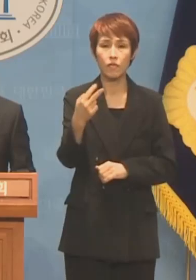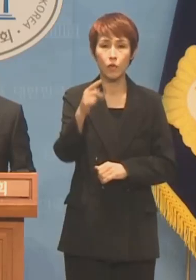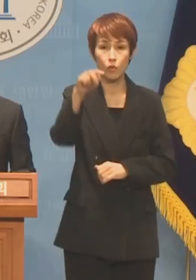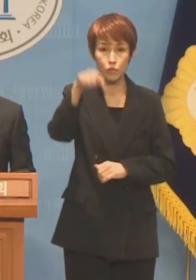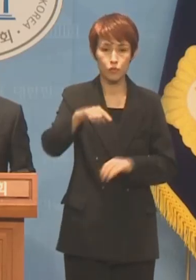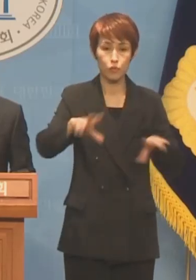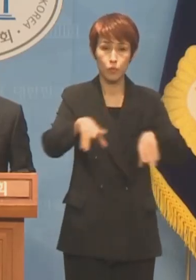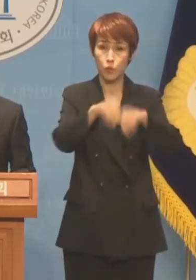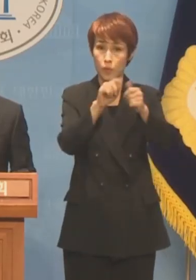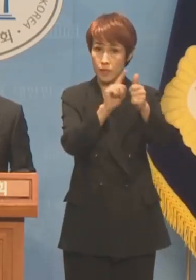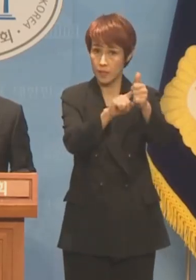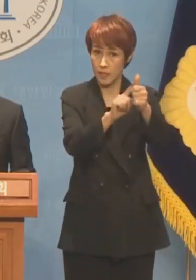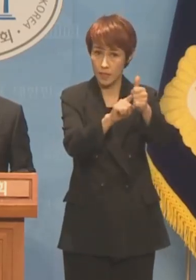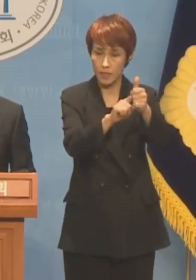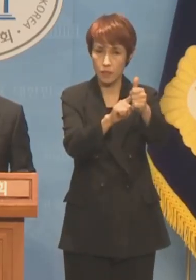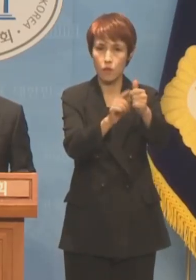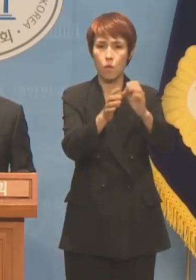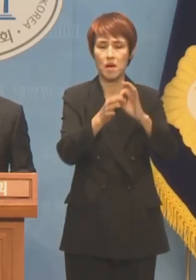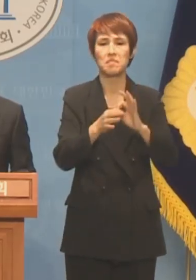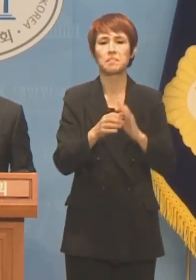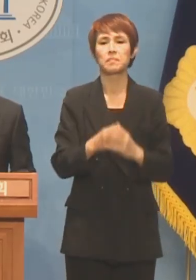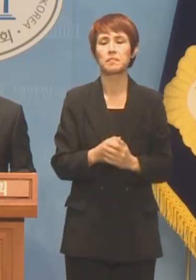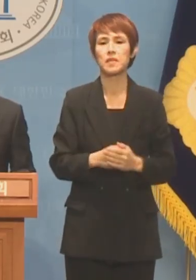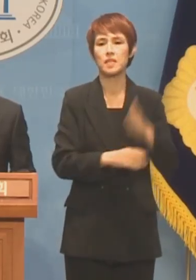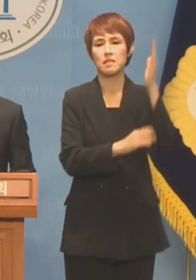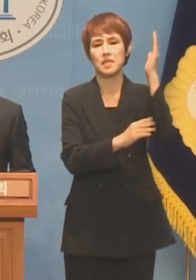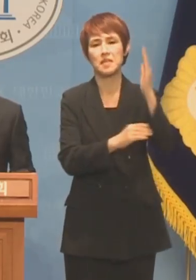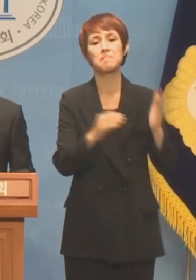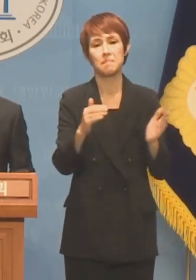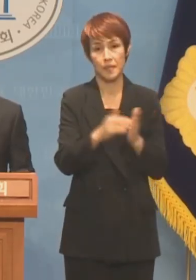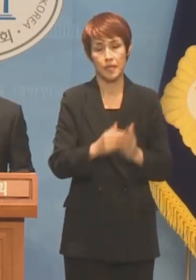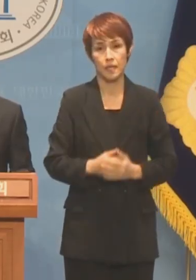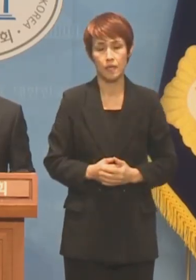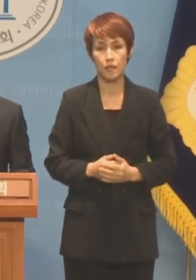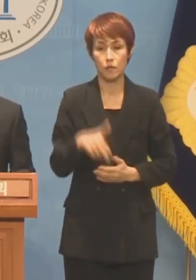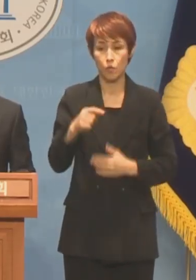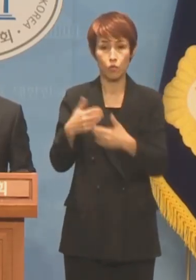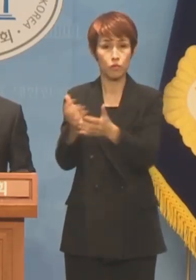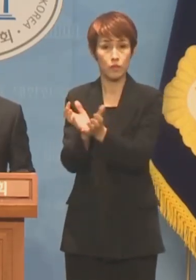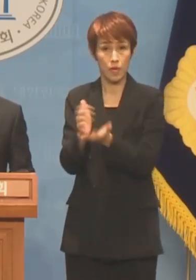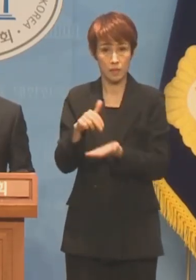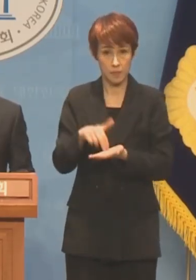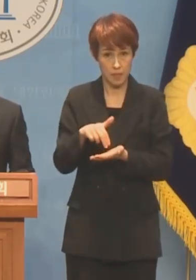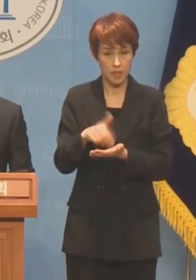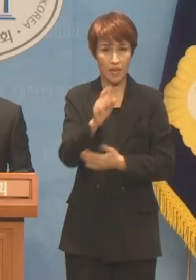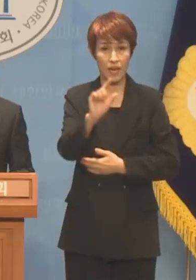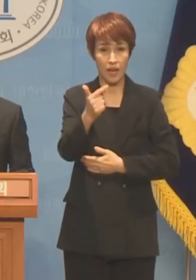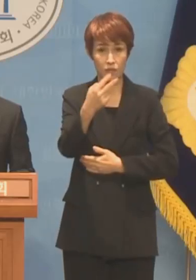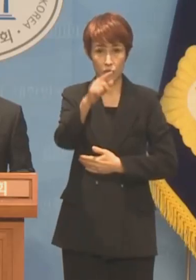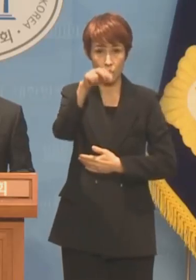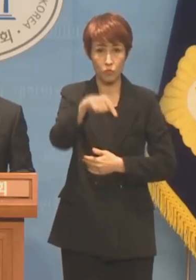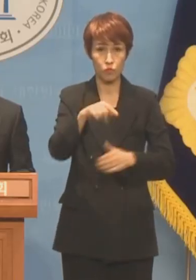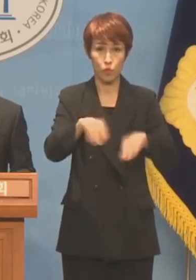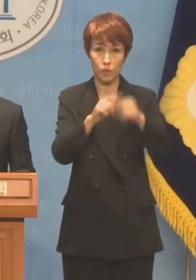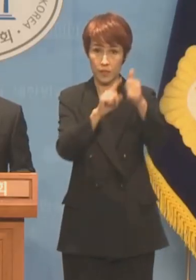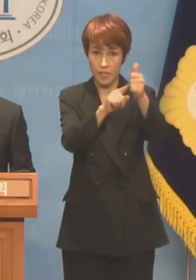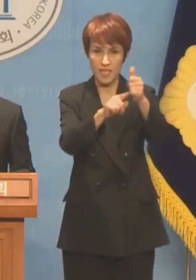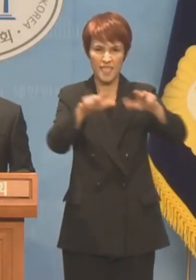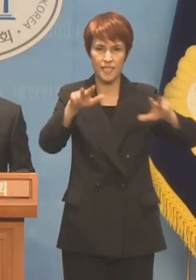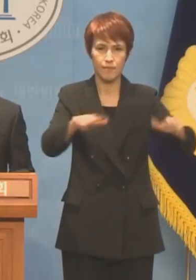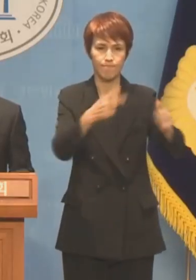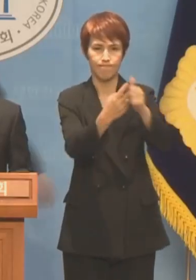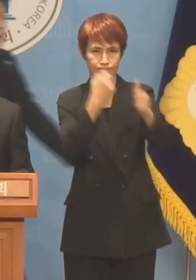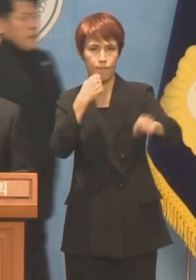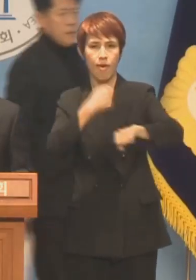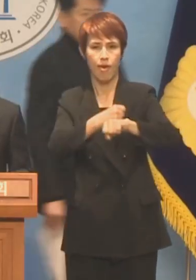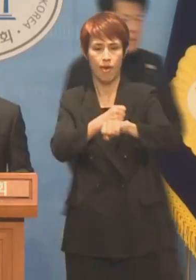국무총리의 기자회견이 있었습니다. 이에 대해서 조국혁신당은 한덕수 총리 즉각 탄핵